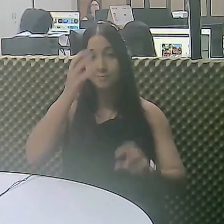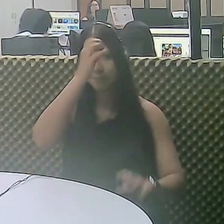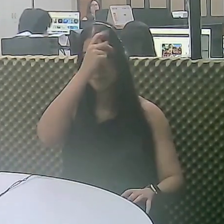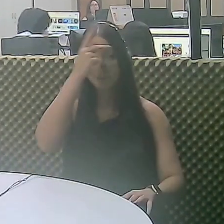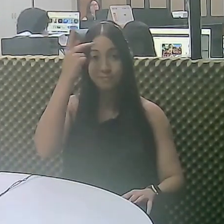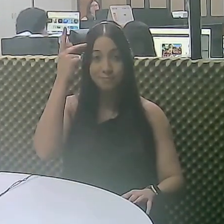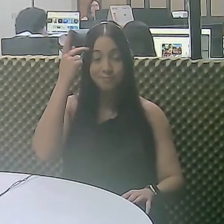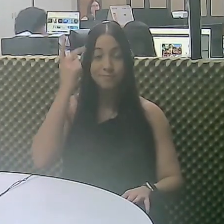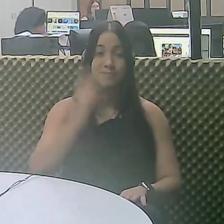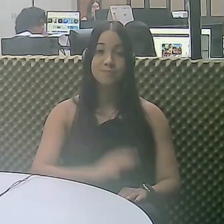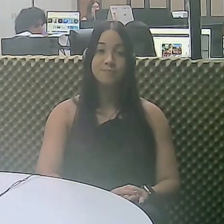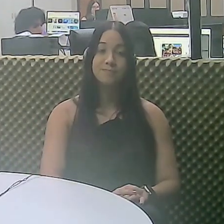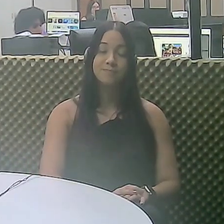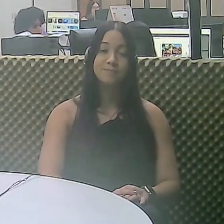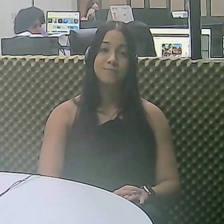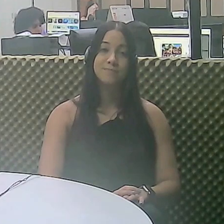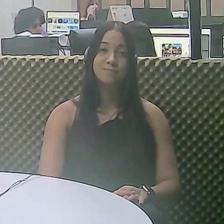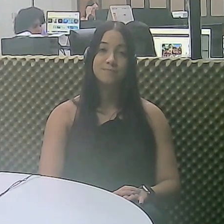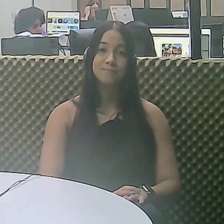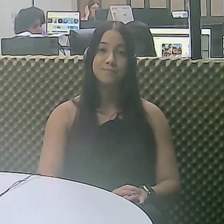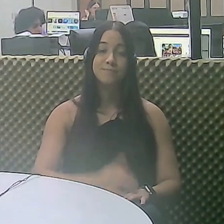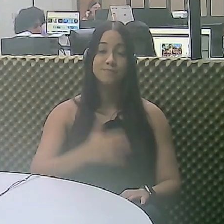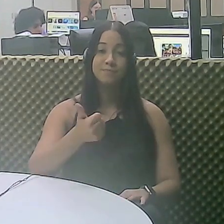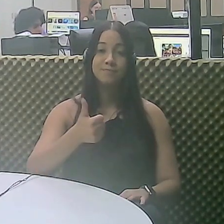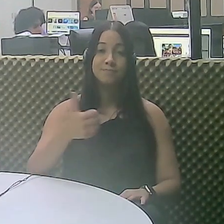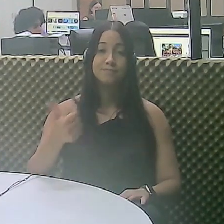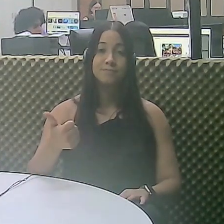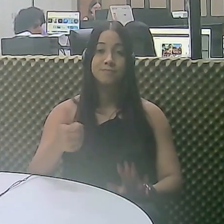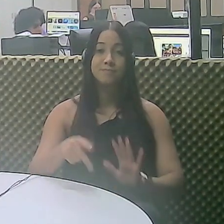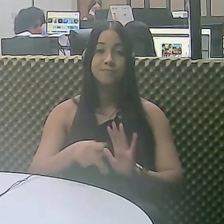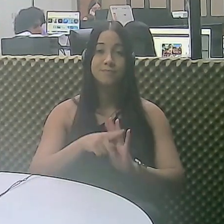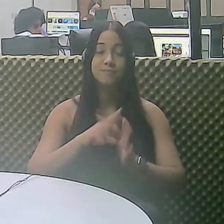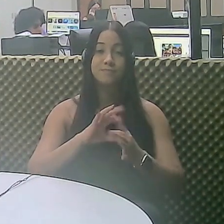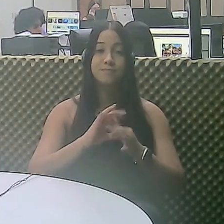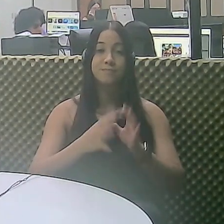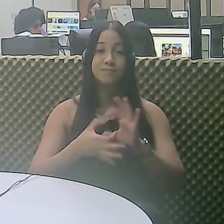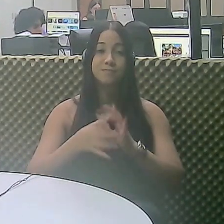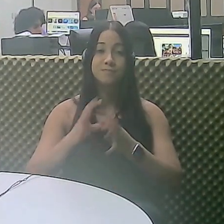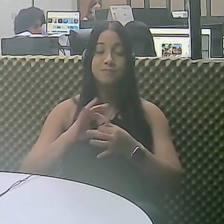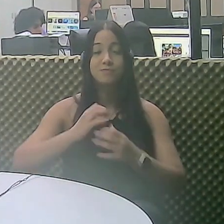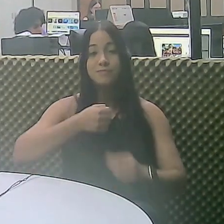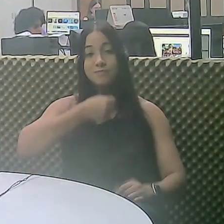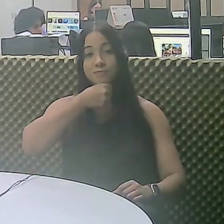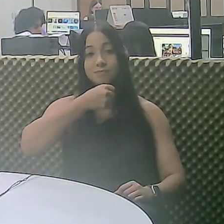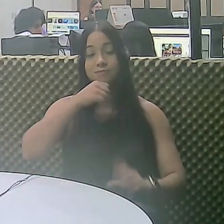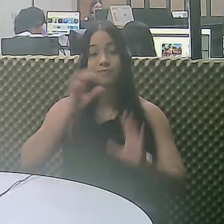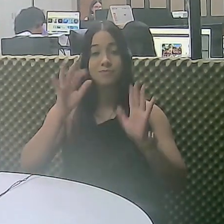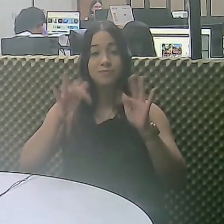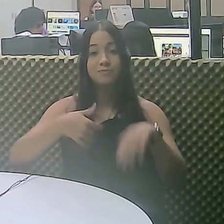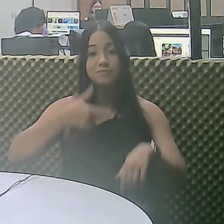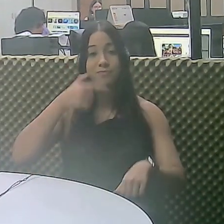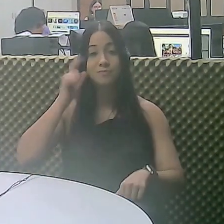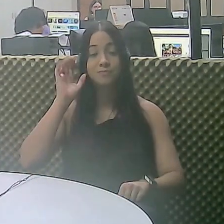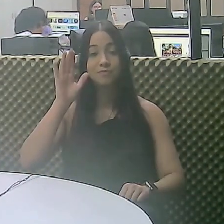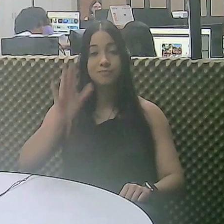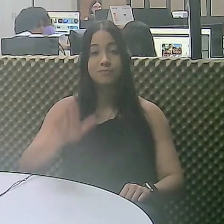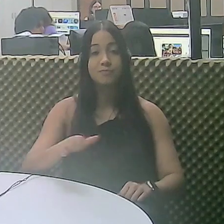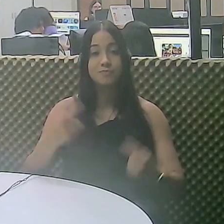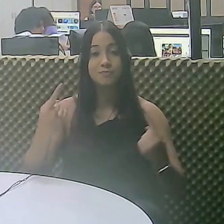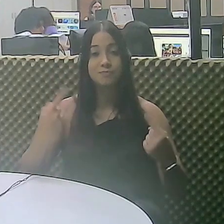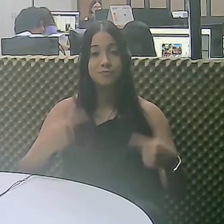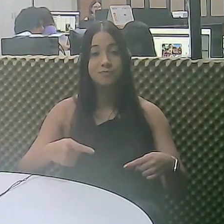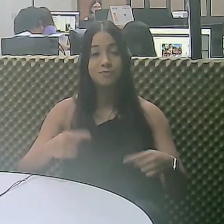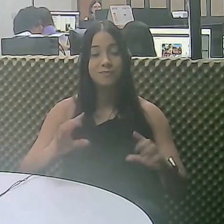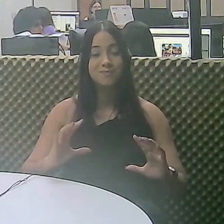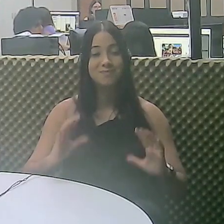prefeitura a 11ª edição das Olimpíadas do Idoso teve encerramento ontem com competição e